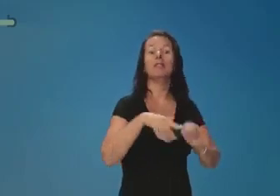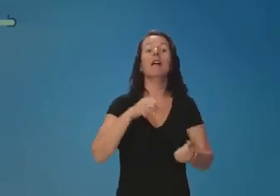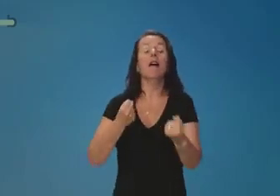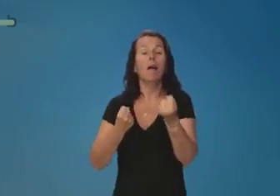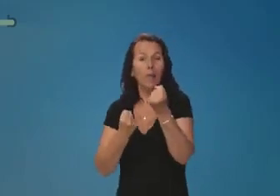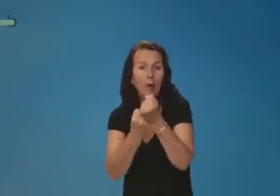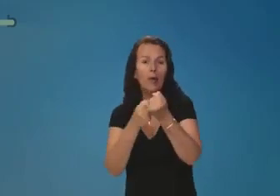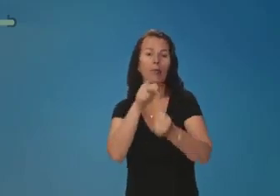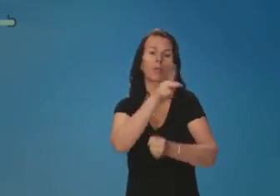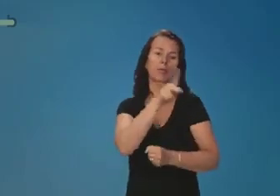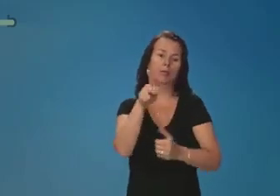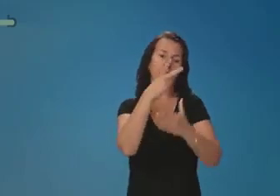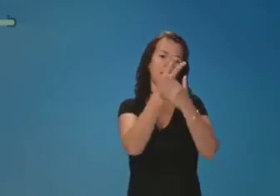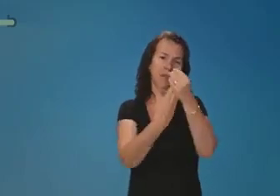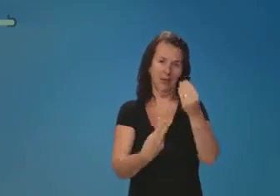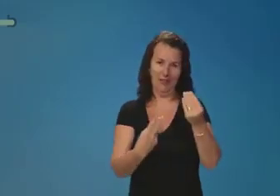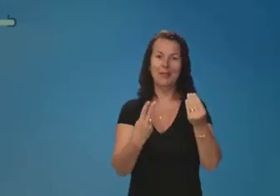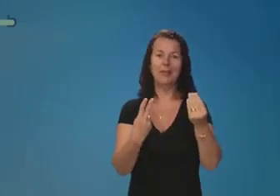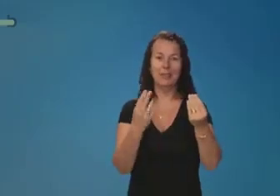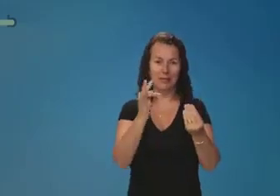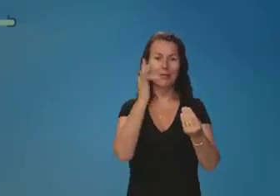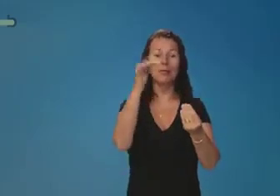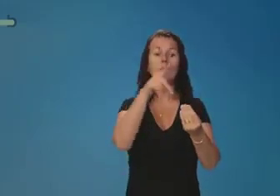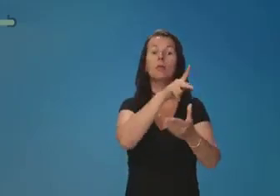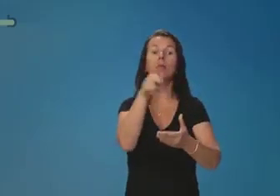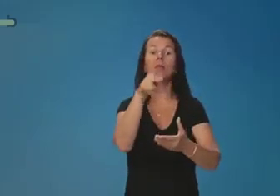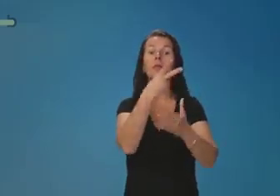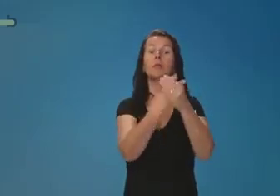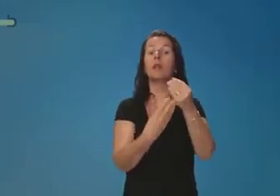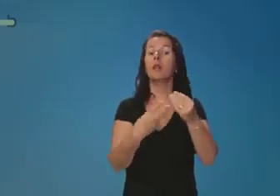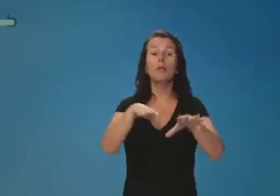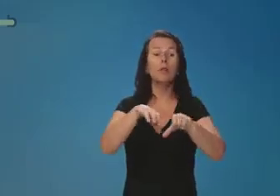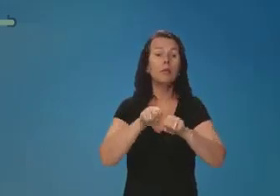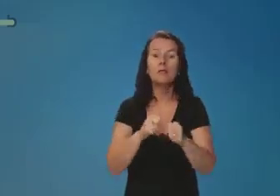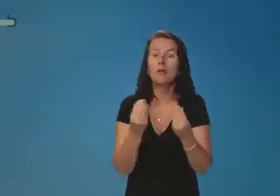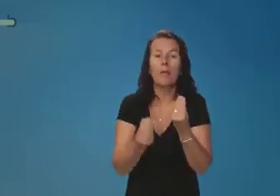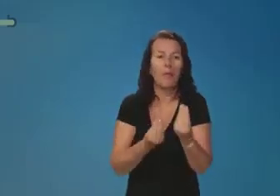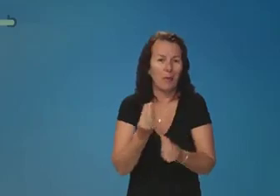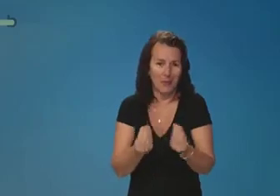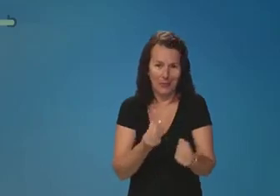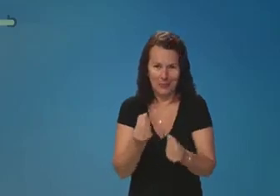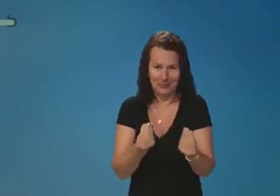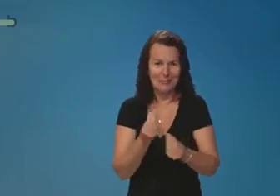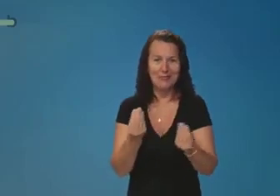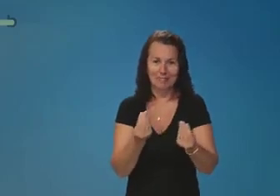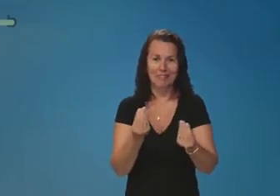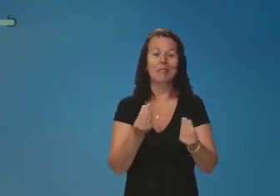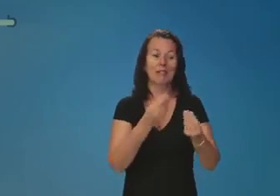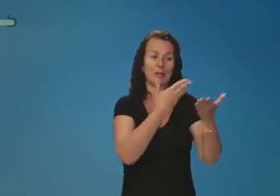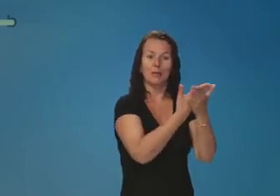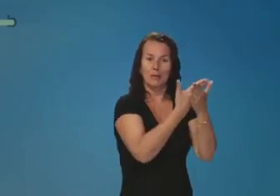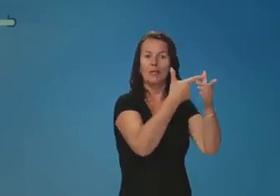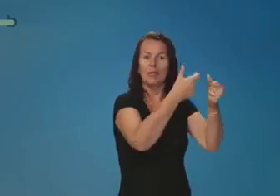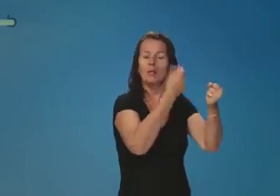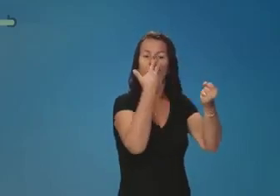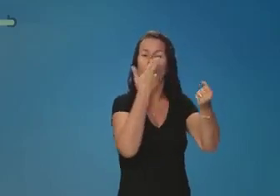como a área da formação de professores de Libras e professores bilíngues. Futuramente é necessário que hajam meios de formar este